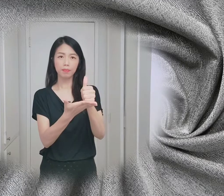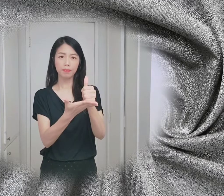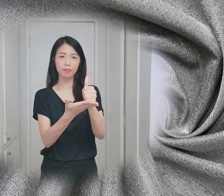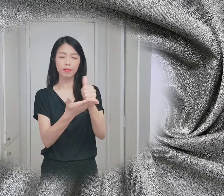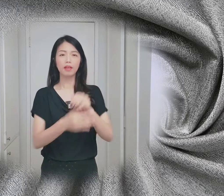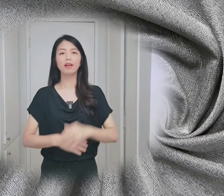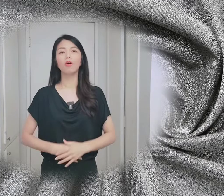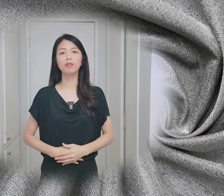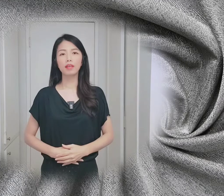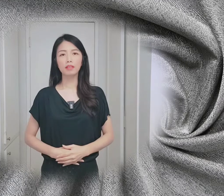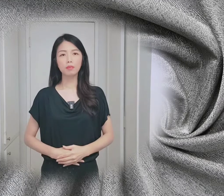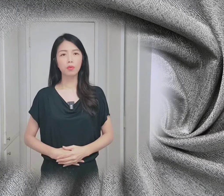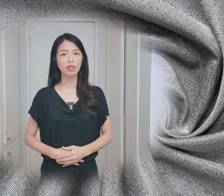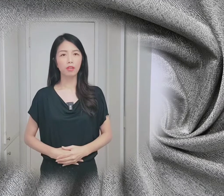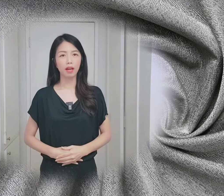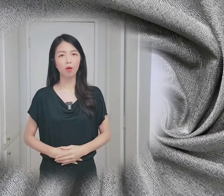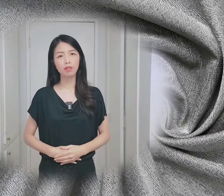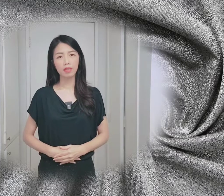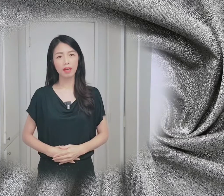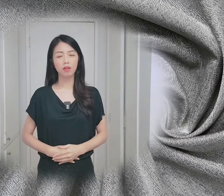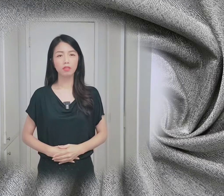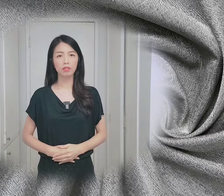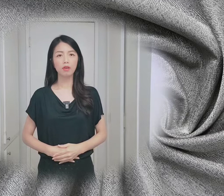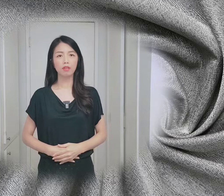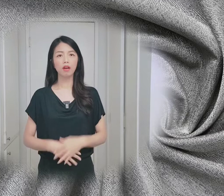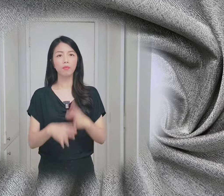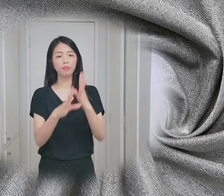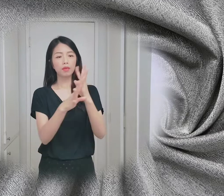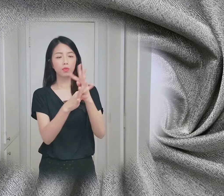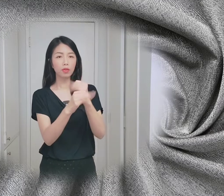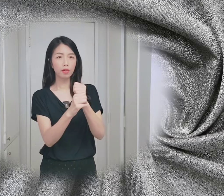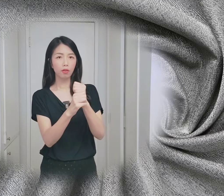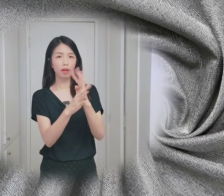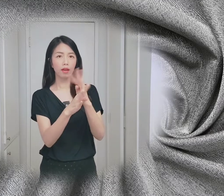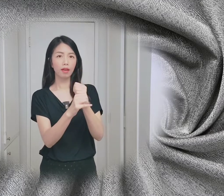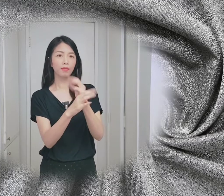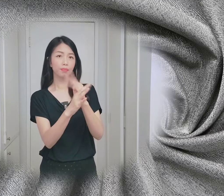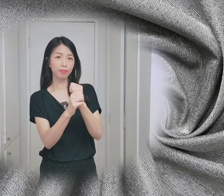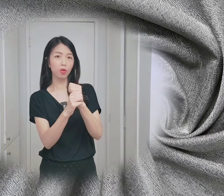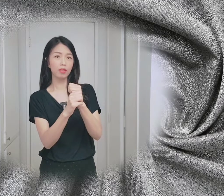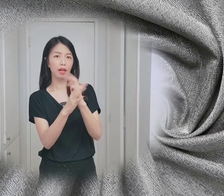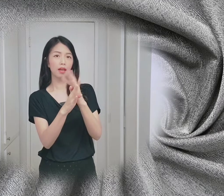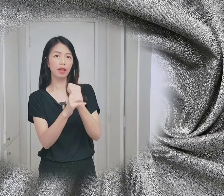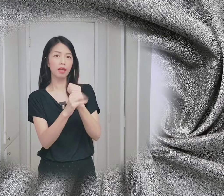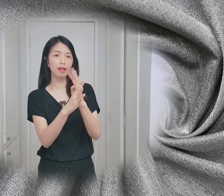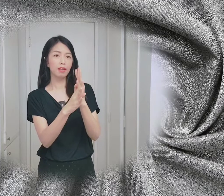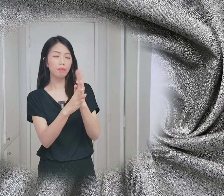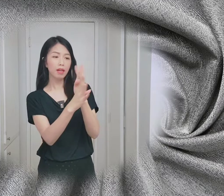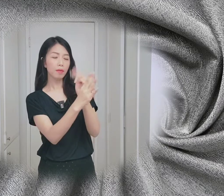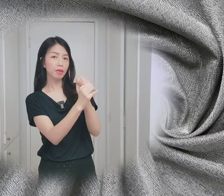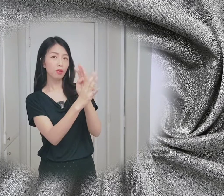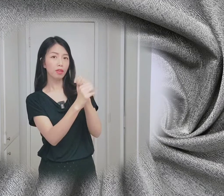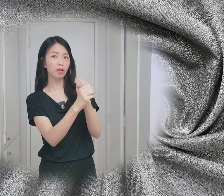예수님. 언제쯤 오시려나 언제 이런 뜻의 수어는요. 손을 이렇게 언제